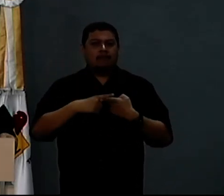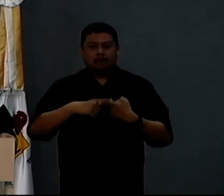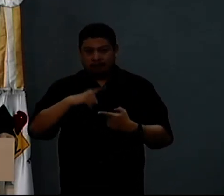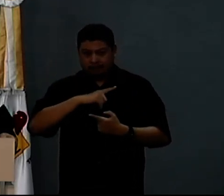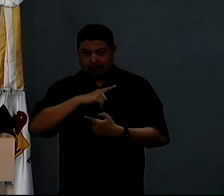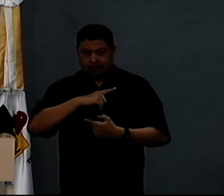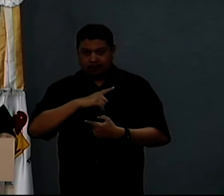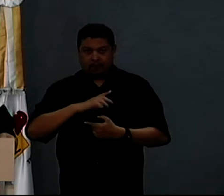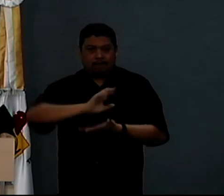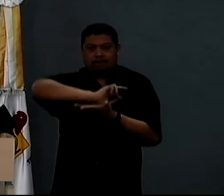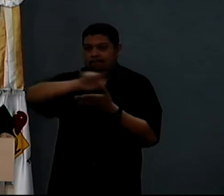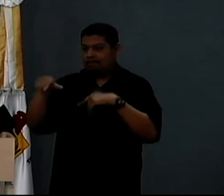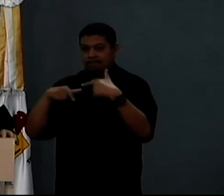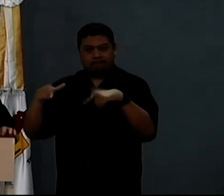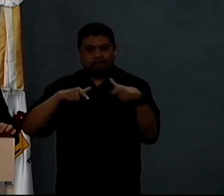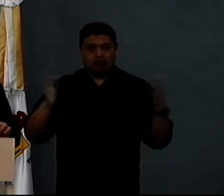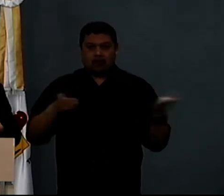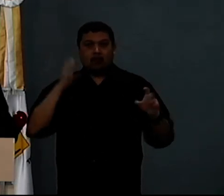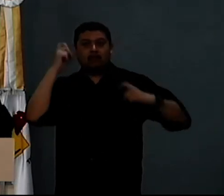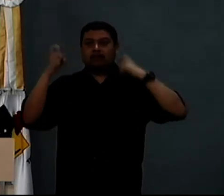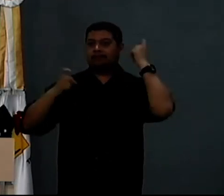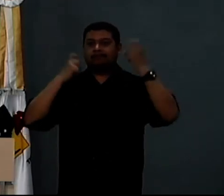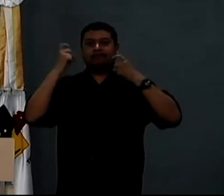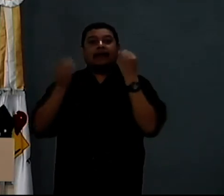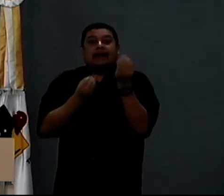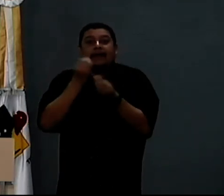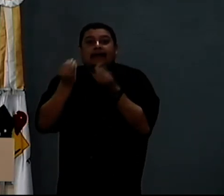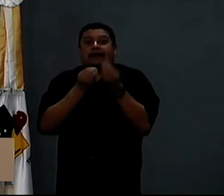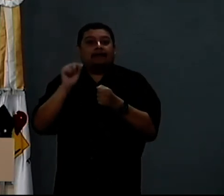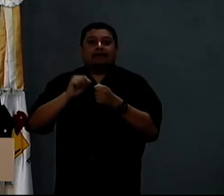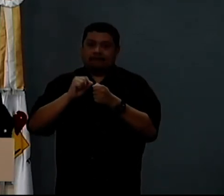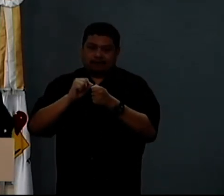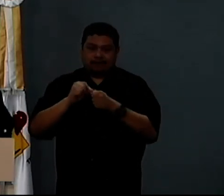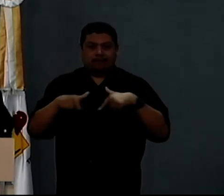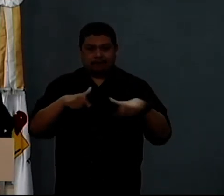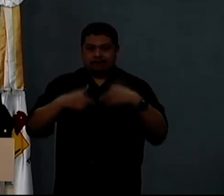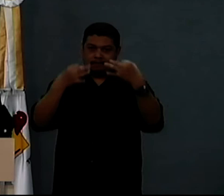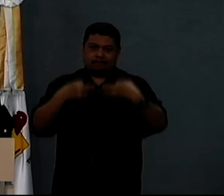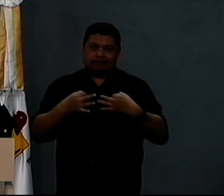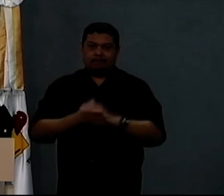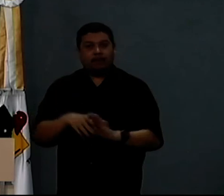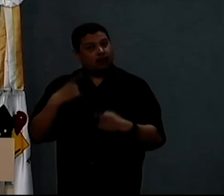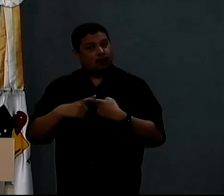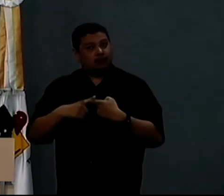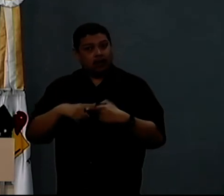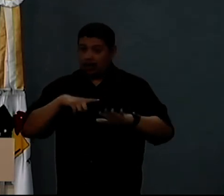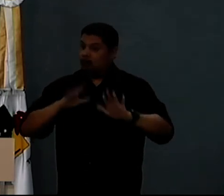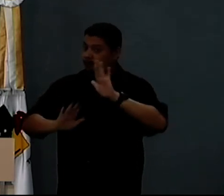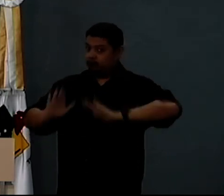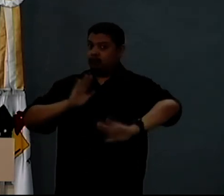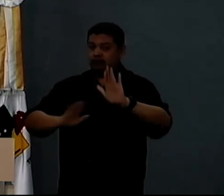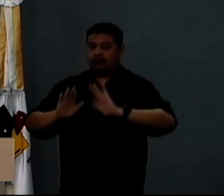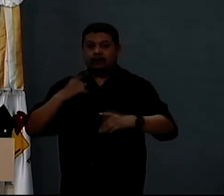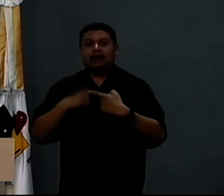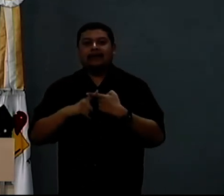várias atividades. A preocupação maior é de que maneira que vai ser executado todo esse trabalho. Então, temos que ter com cuidado, um carinho mais especial,